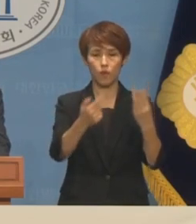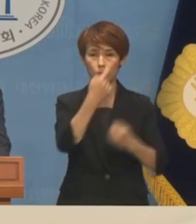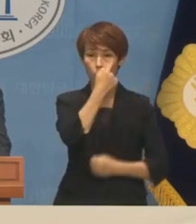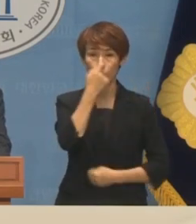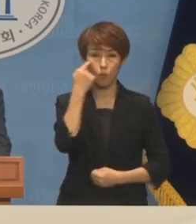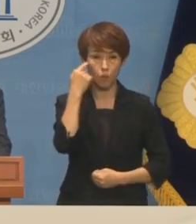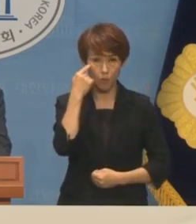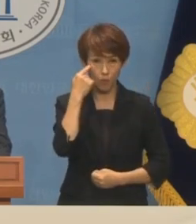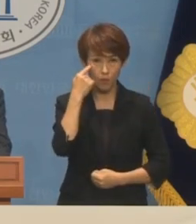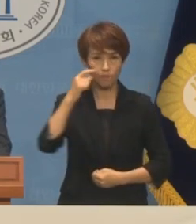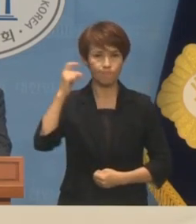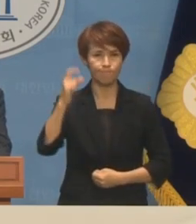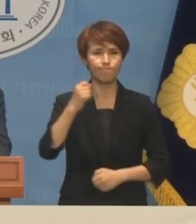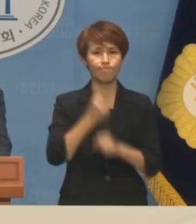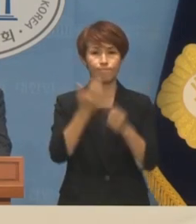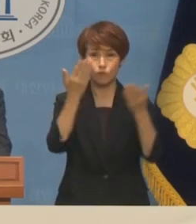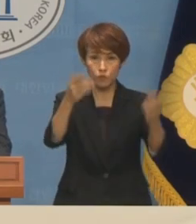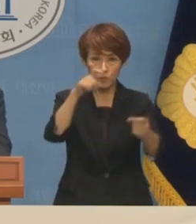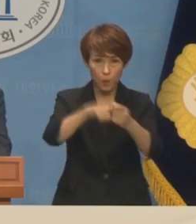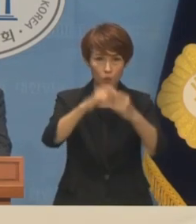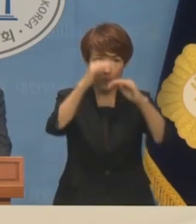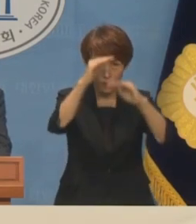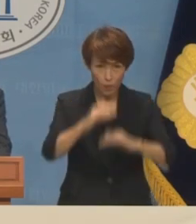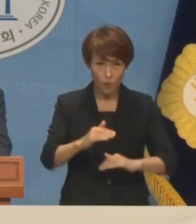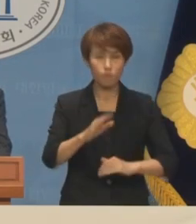보장을 강화하고자 하는 내용입니다.